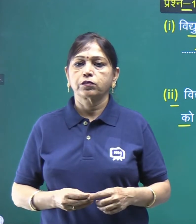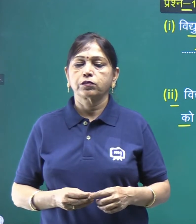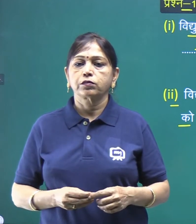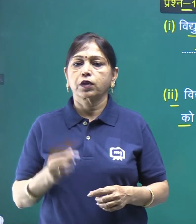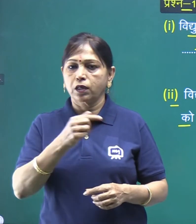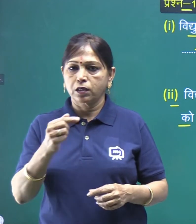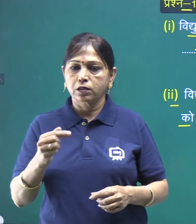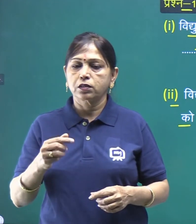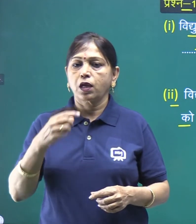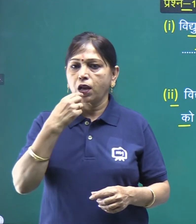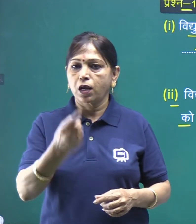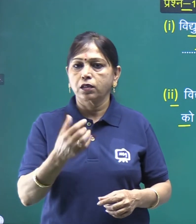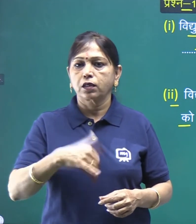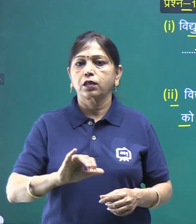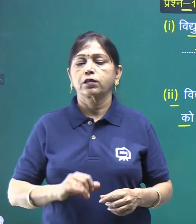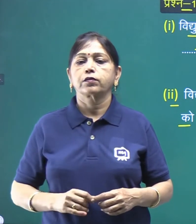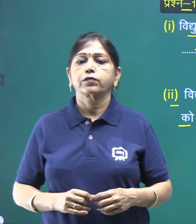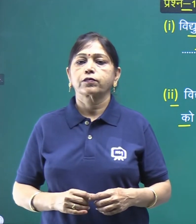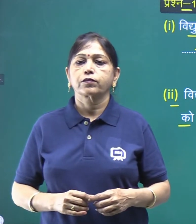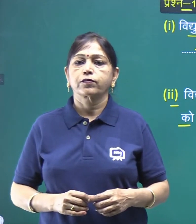रिक्त स्थान कहते हैं।